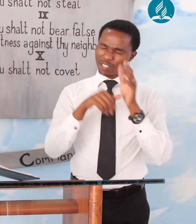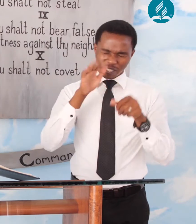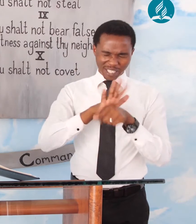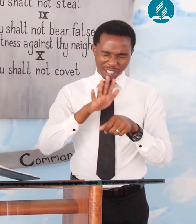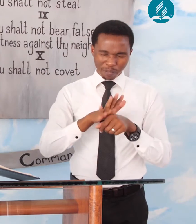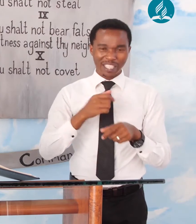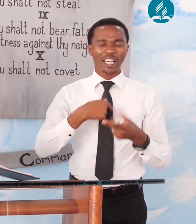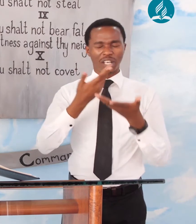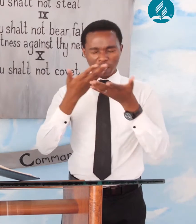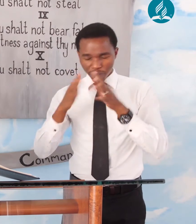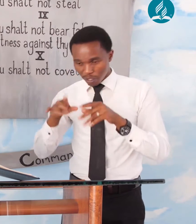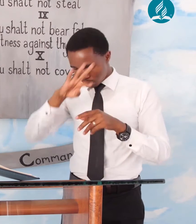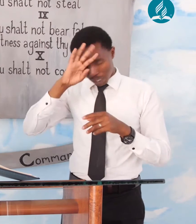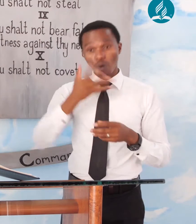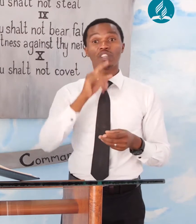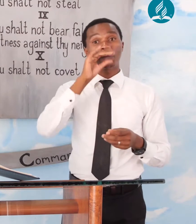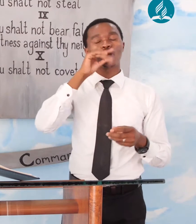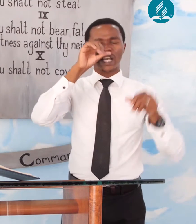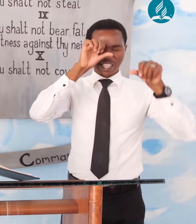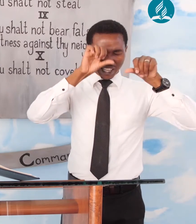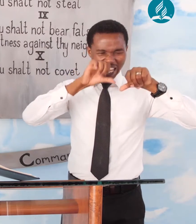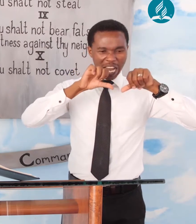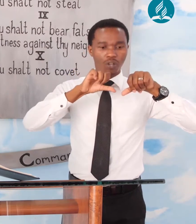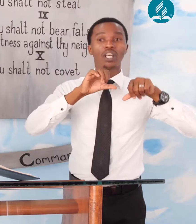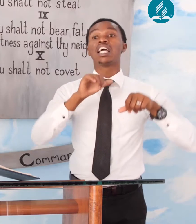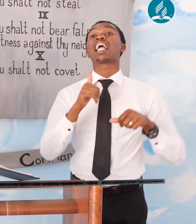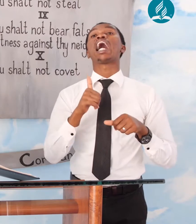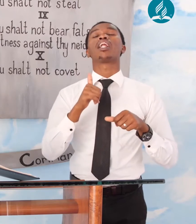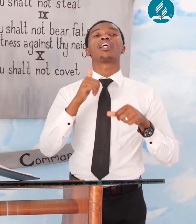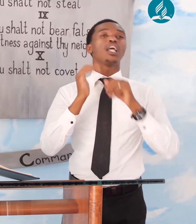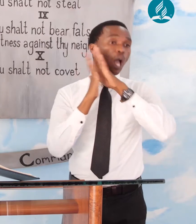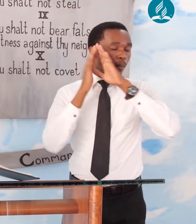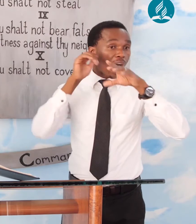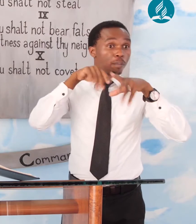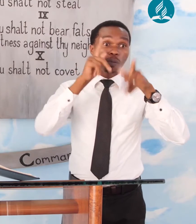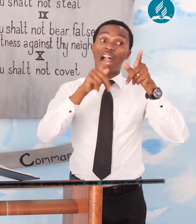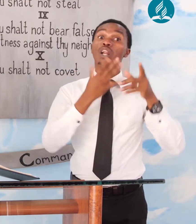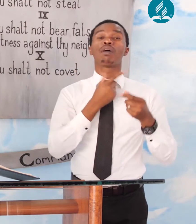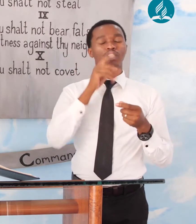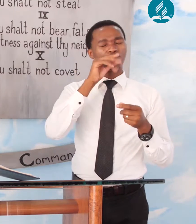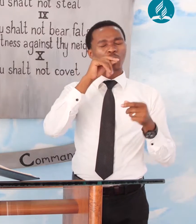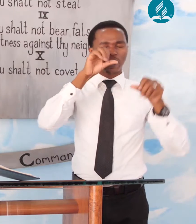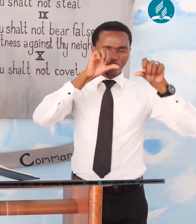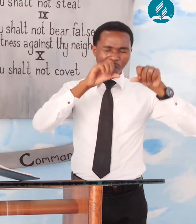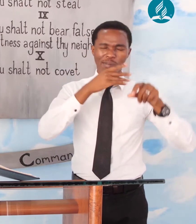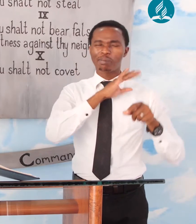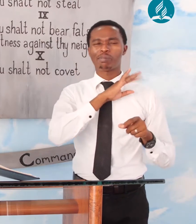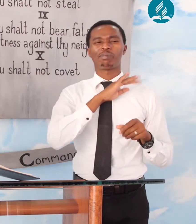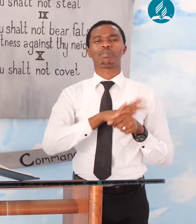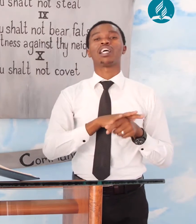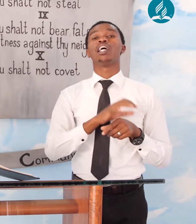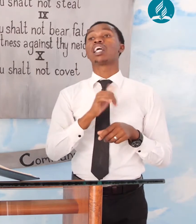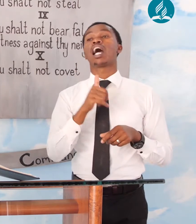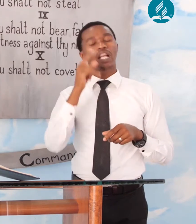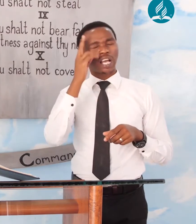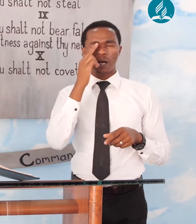we kuko ndi umunyaminwa yanduye kandi ntuye hagati y'ubwoko bufite iminwa yanduye kandi amaso